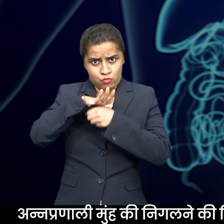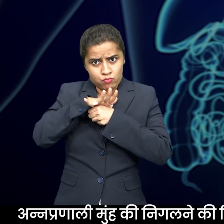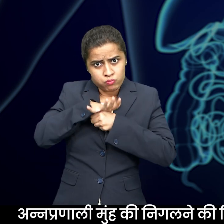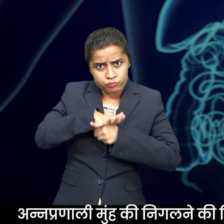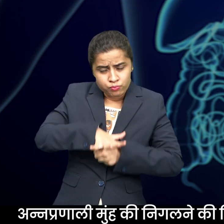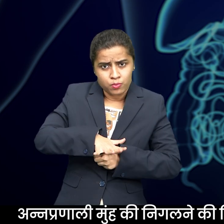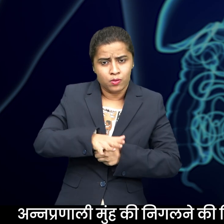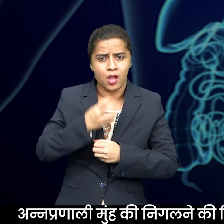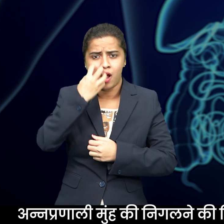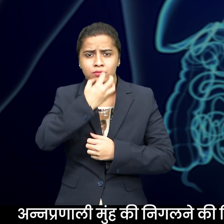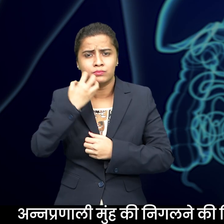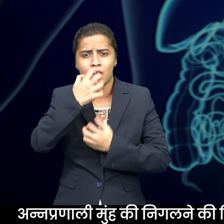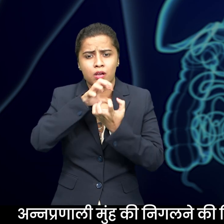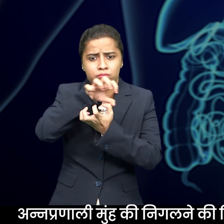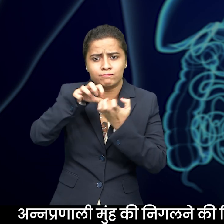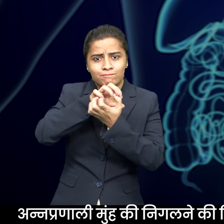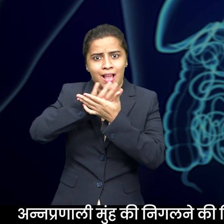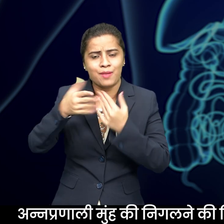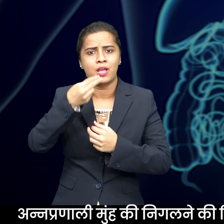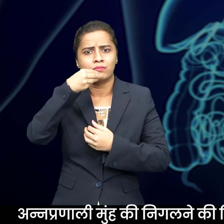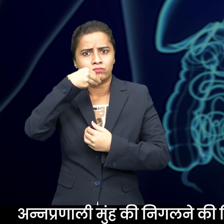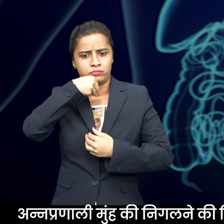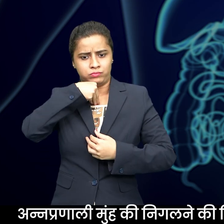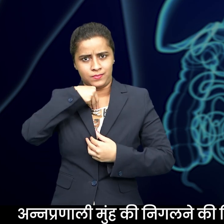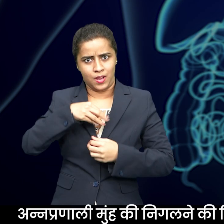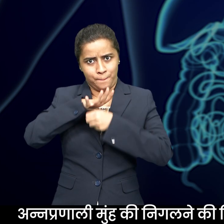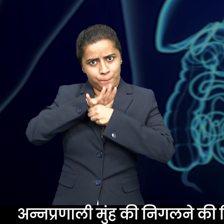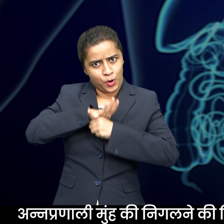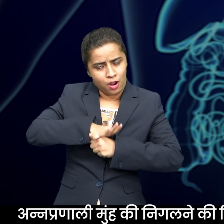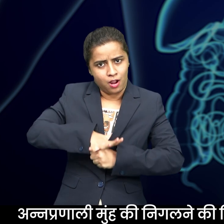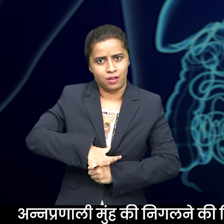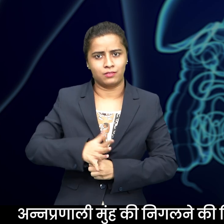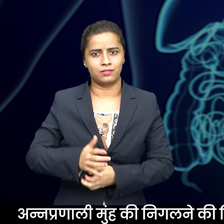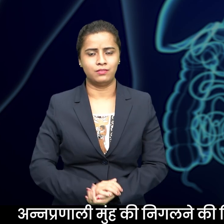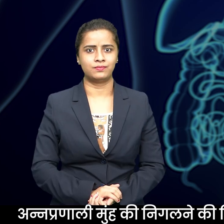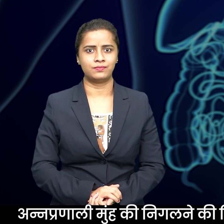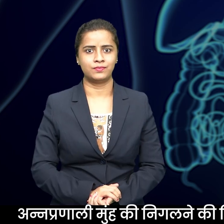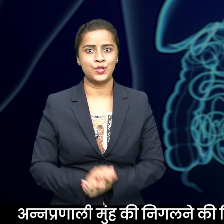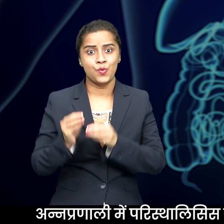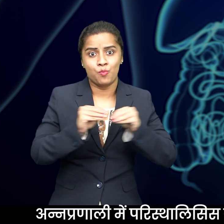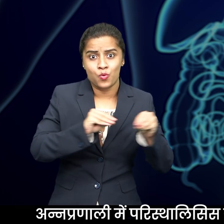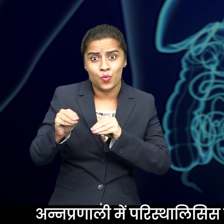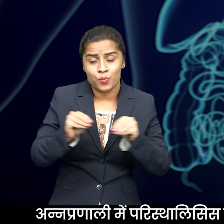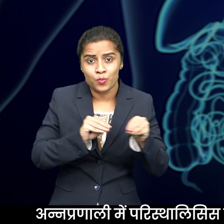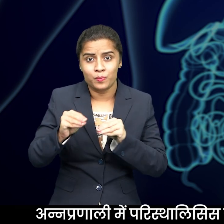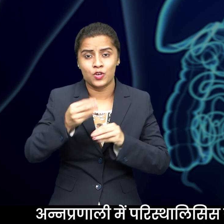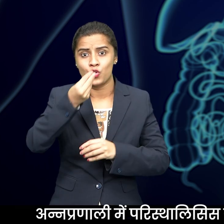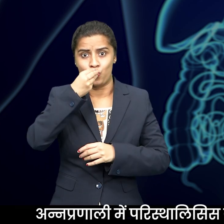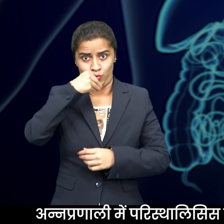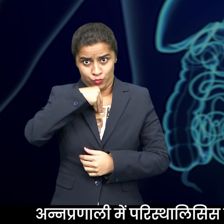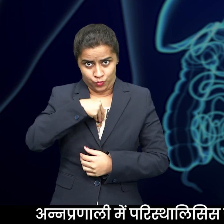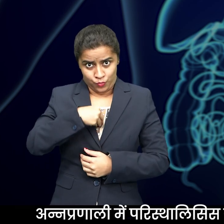की प्रक्रिया द्वारा धकेले गए भोजन को प्राप्त करती है। अन्न प्रणाली